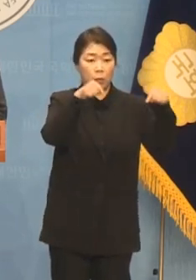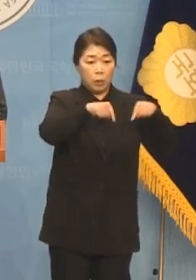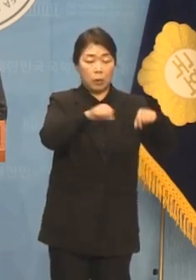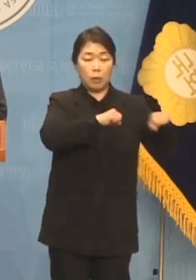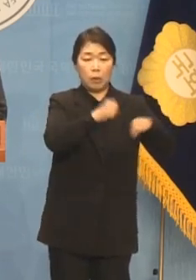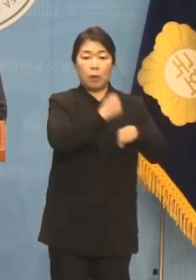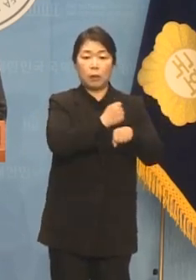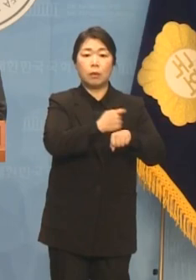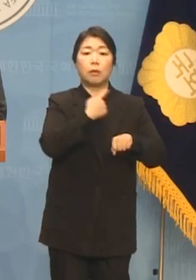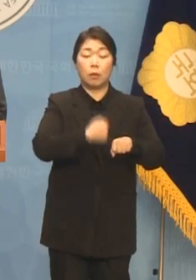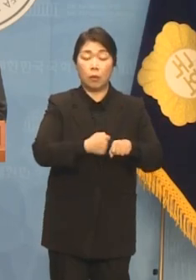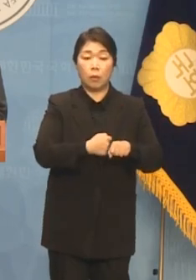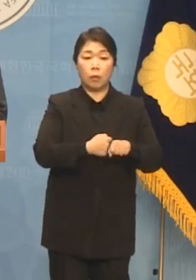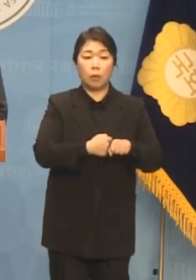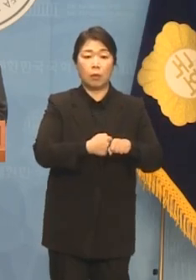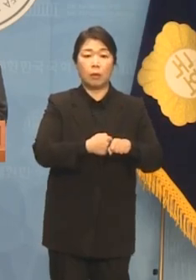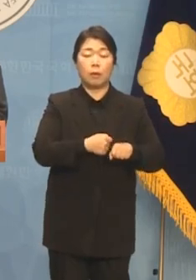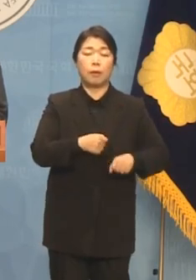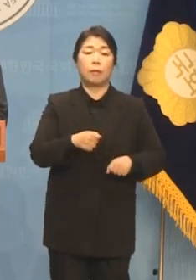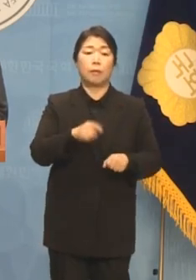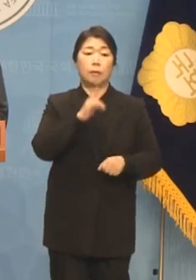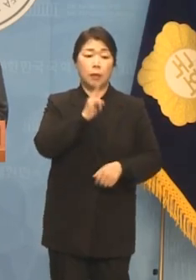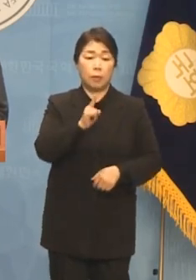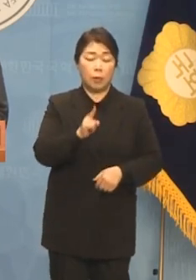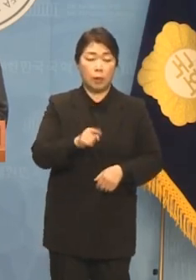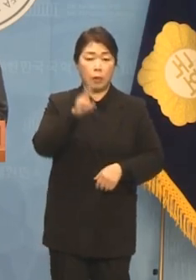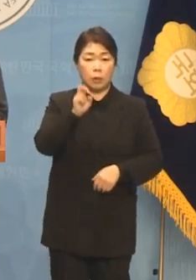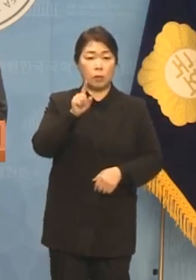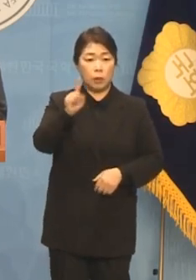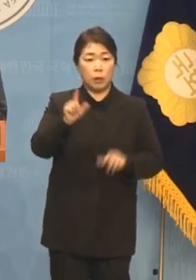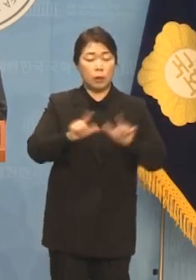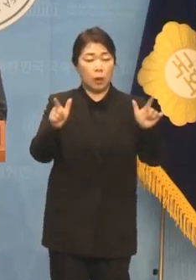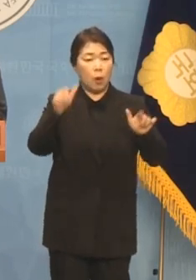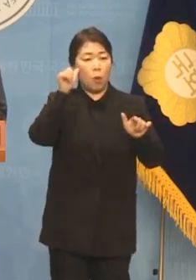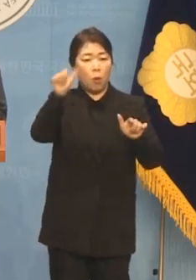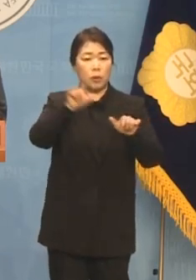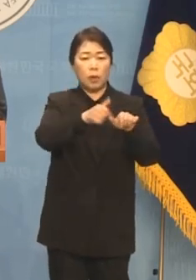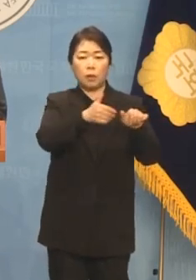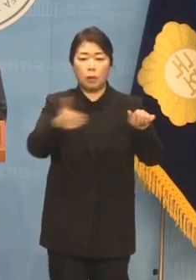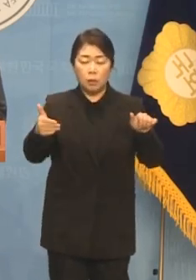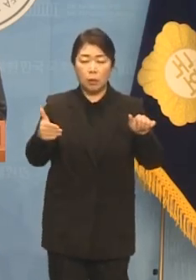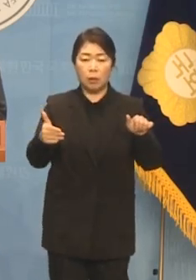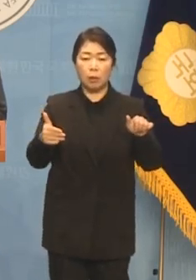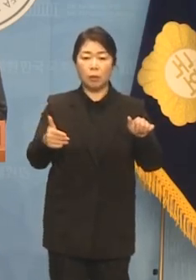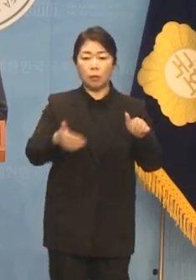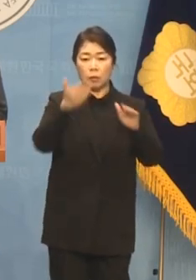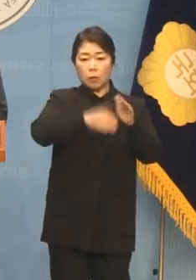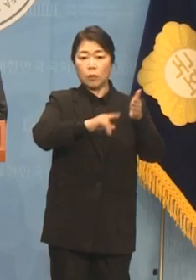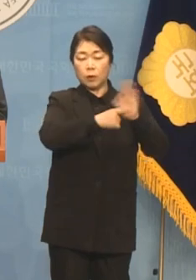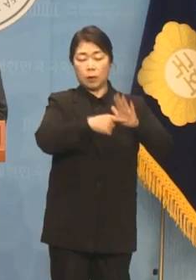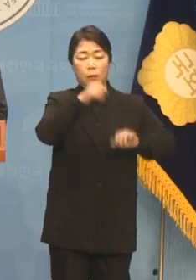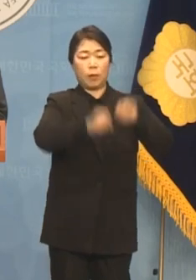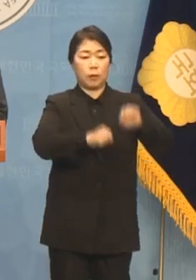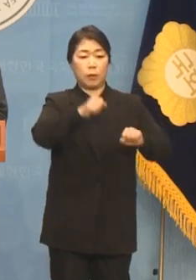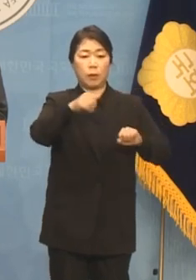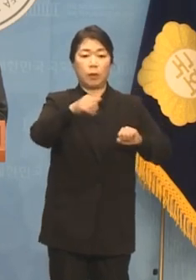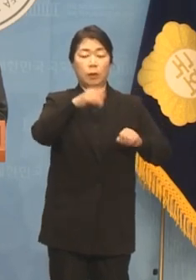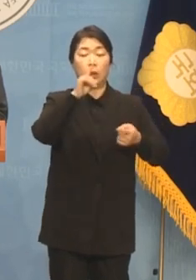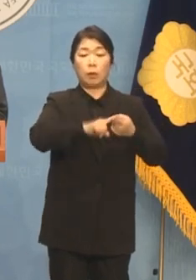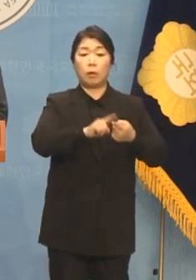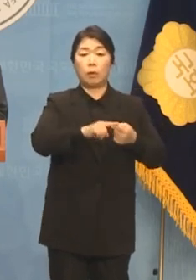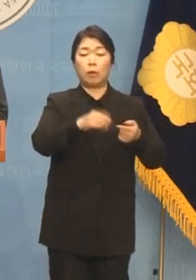마저 지난 22일에 접견 내용을 5일이나 지나서 이례적으로 공개했으니 말